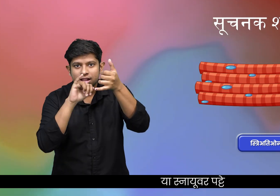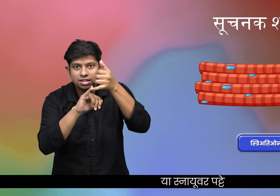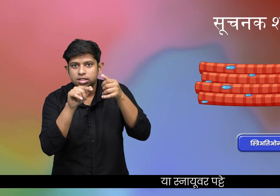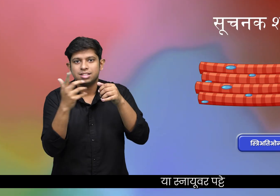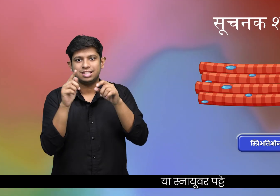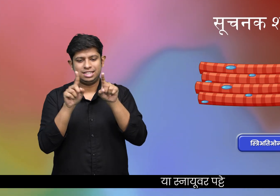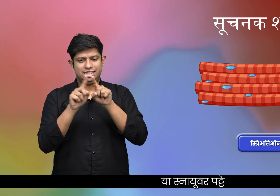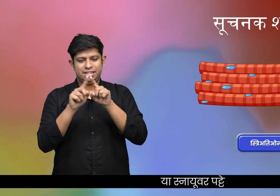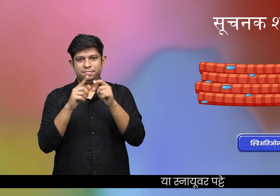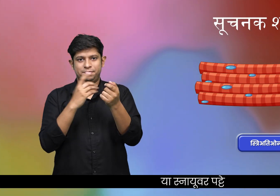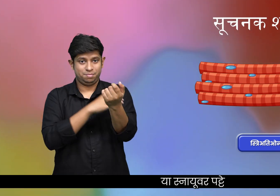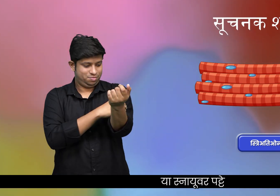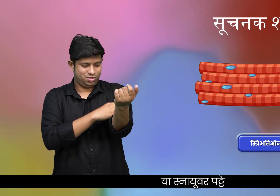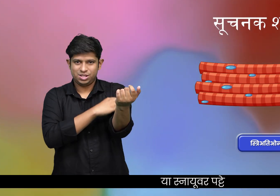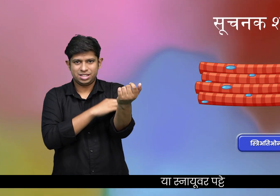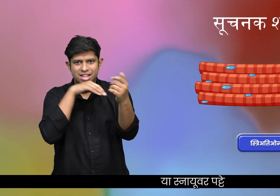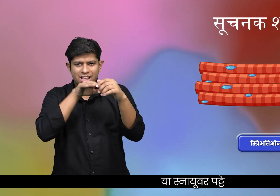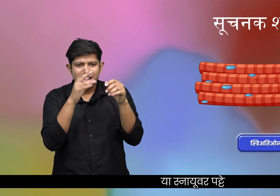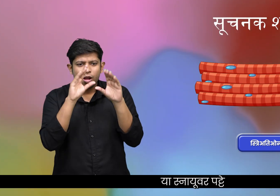या सप्तायूवर पट्टे.